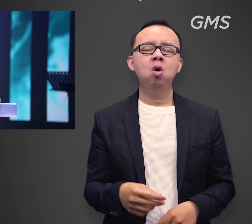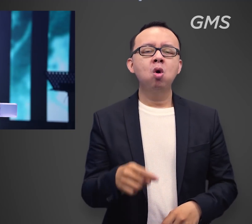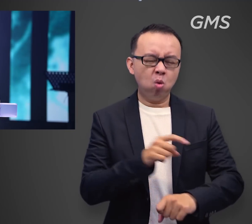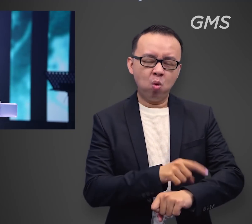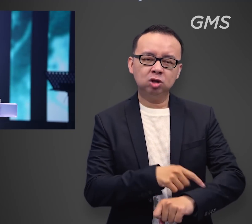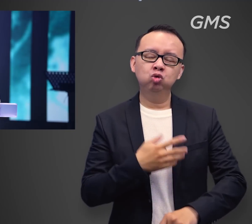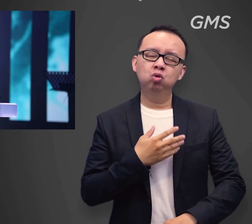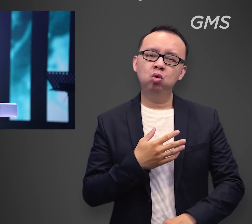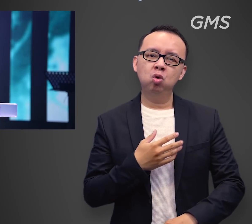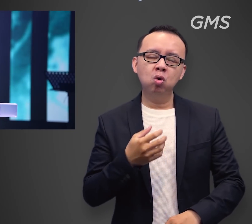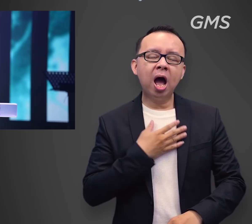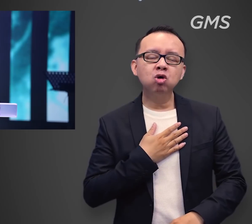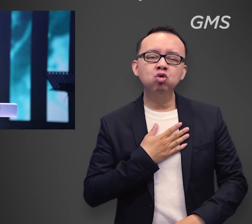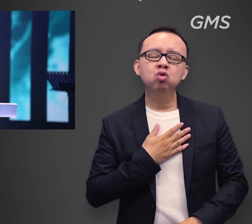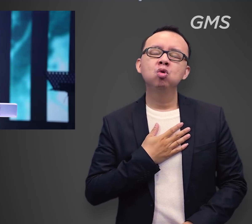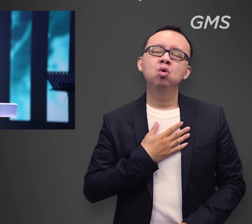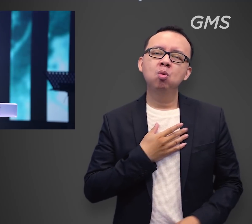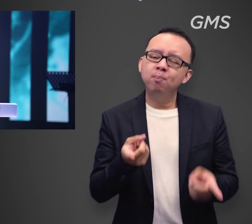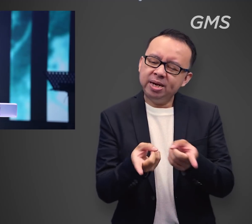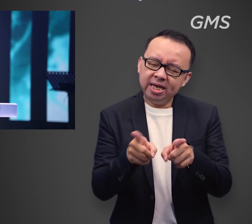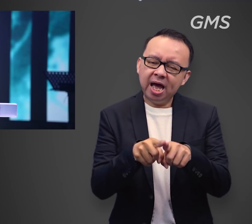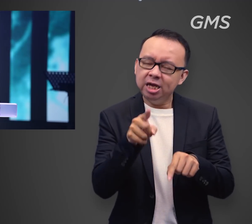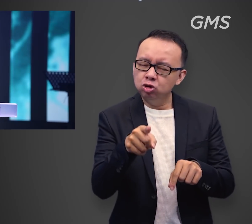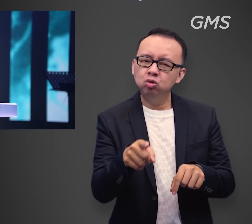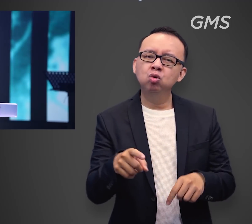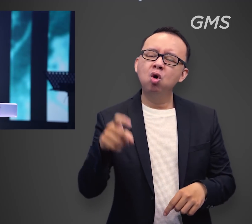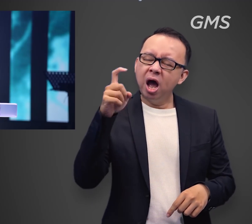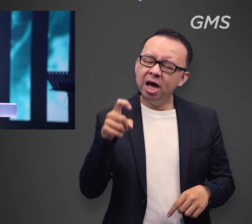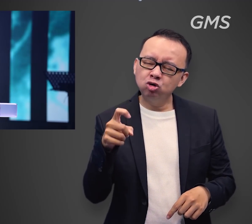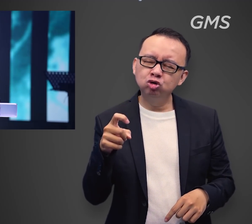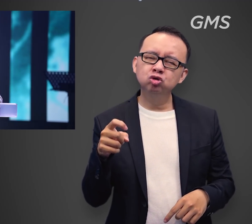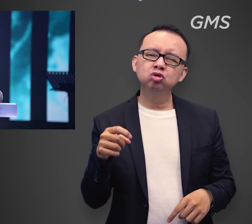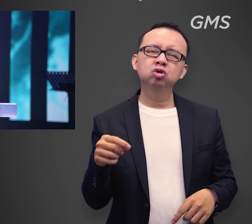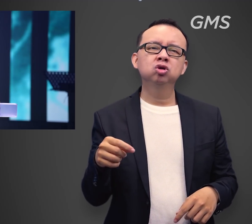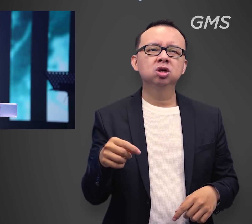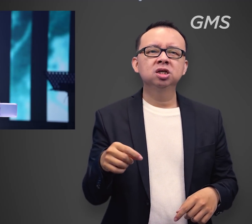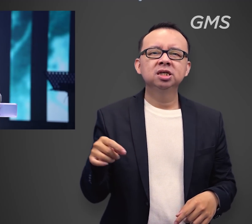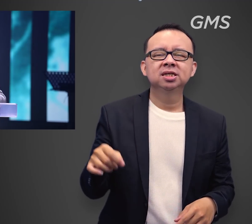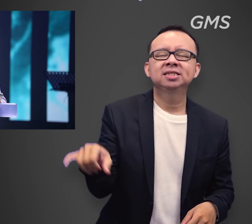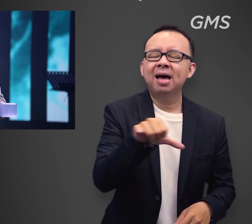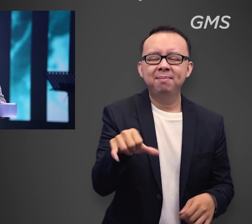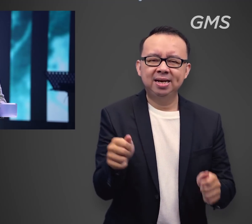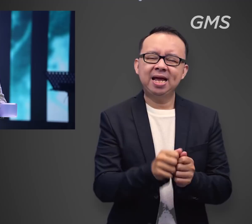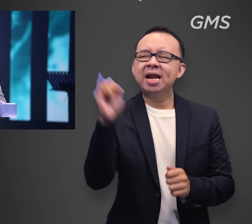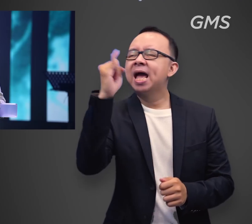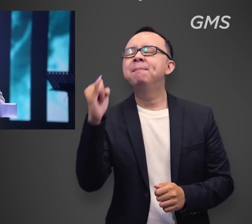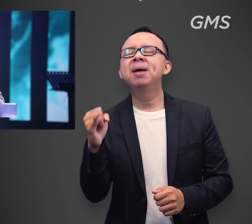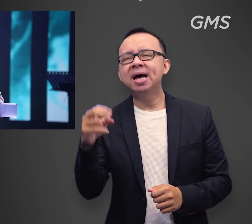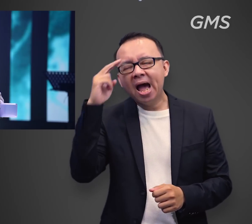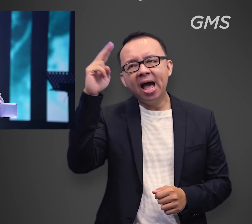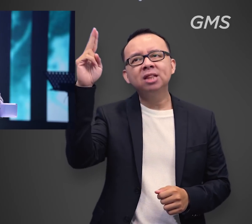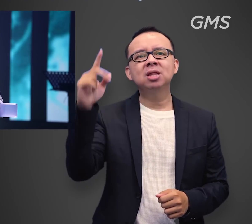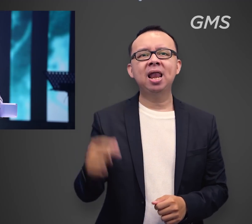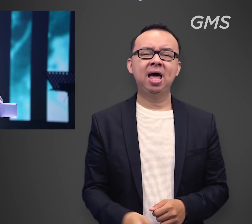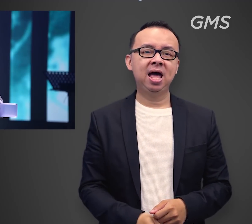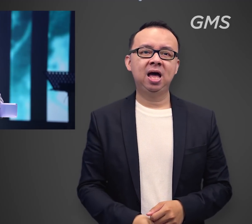harus semakin menjadi seorang wanita sesuai dengan gambar Allah. Lewat apa? Lewat konflik. Begitu konflik terjadi mereka tahu